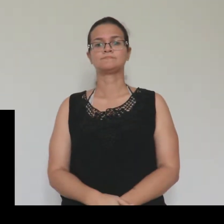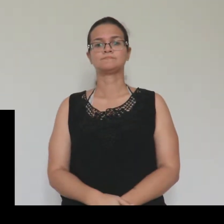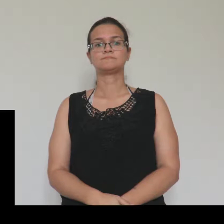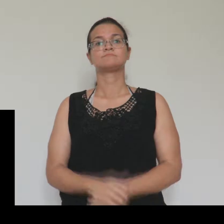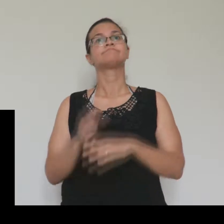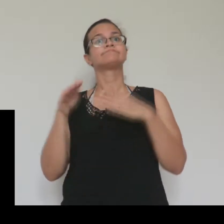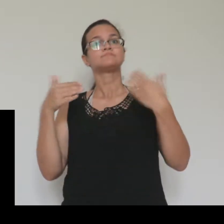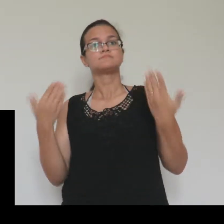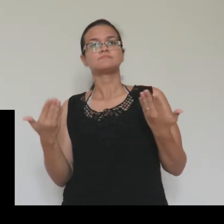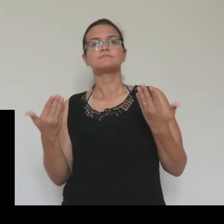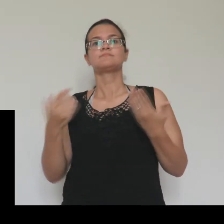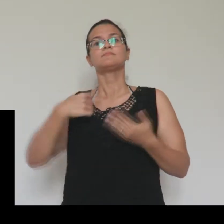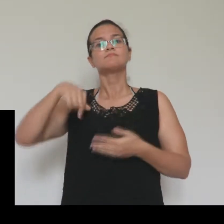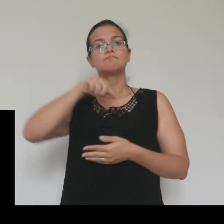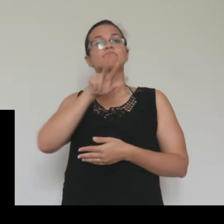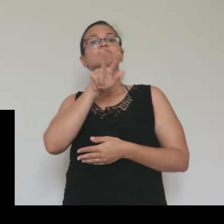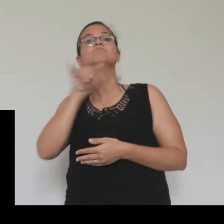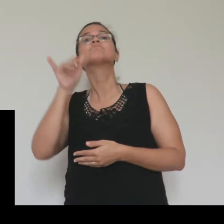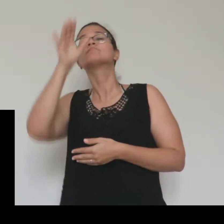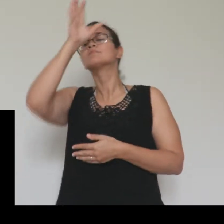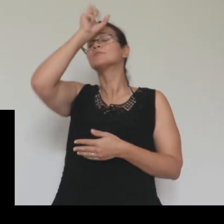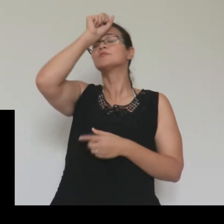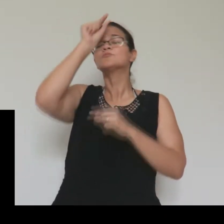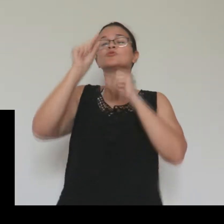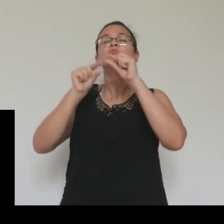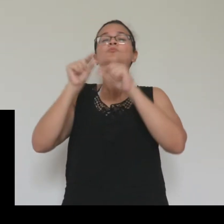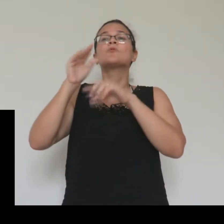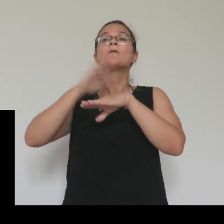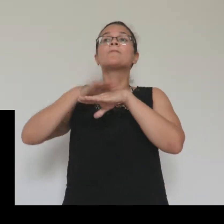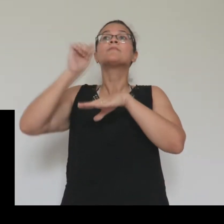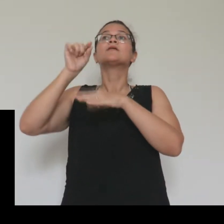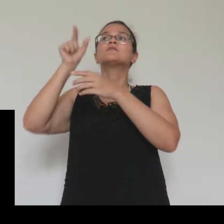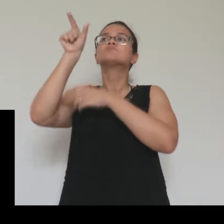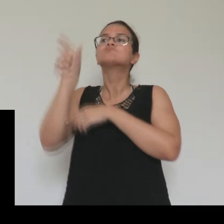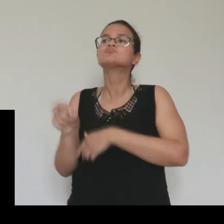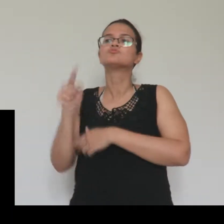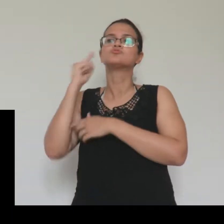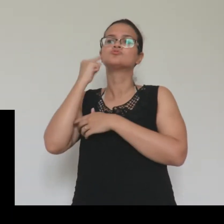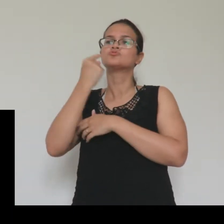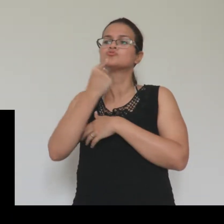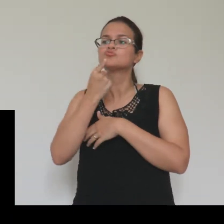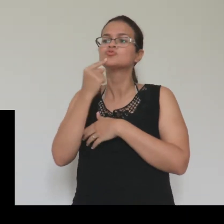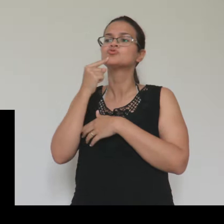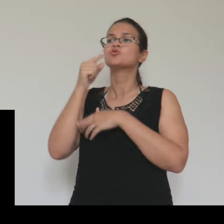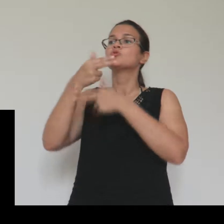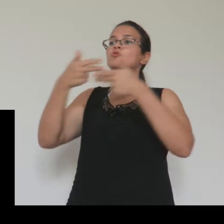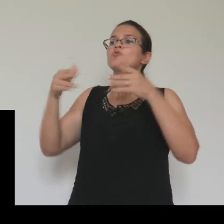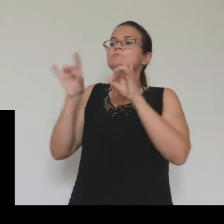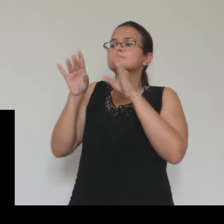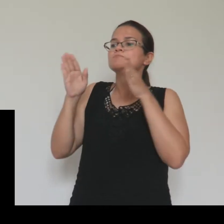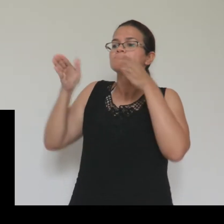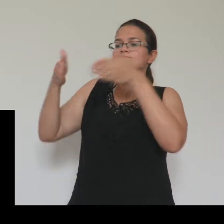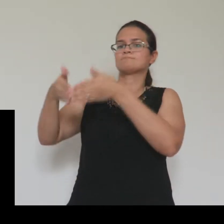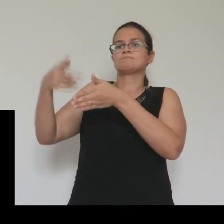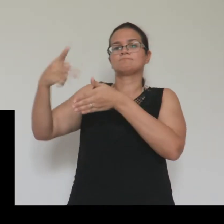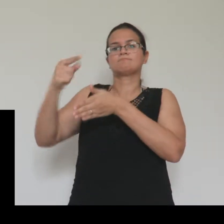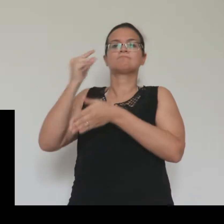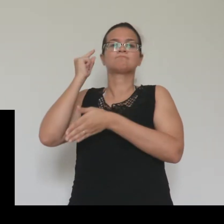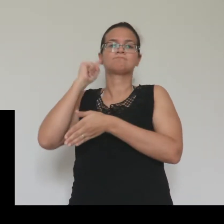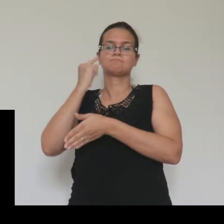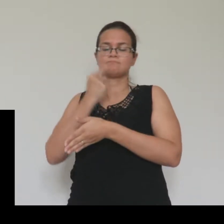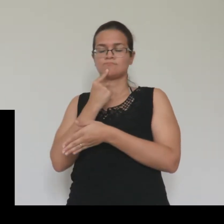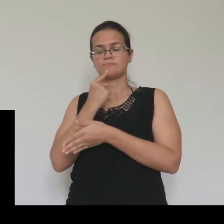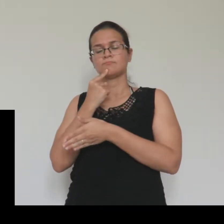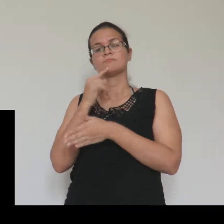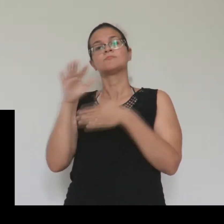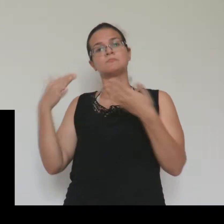Então agora nós iremos aprender um pouquinho mais sobre o surdo como sujeito e as suas especificidades. Então,